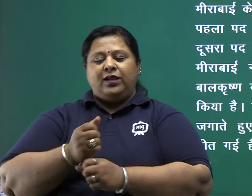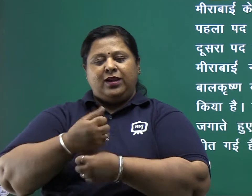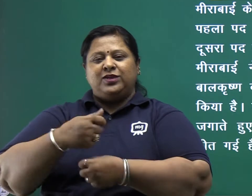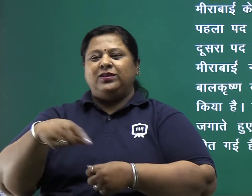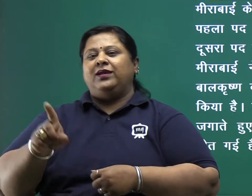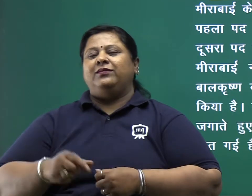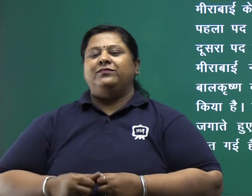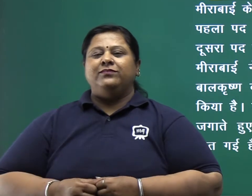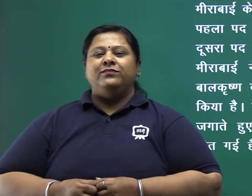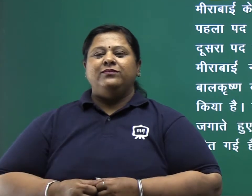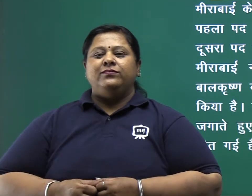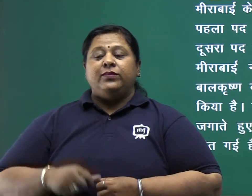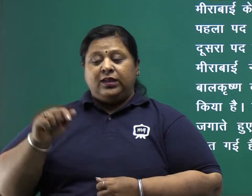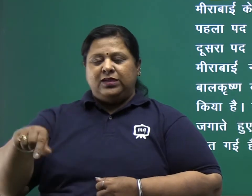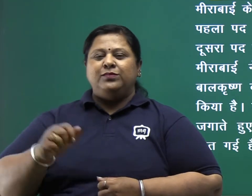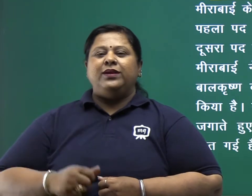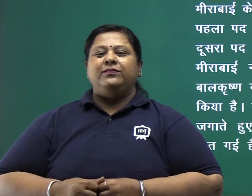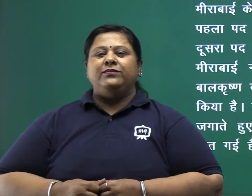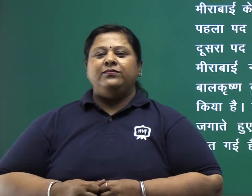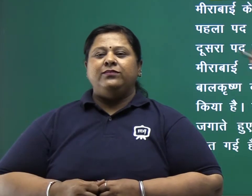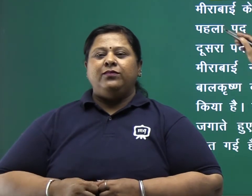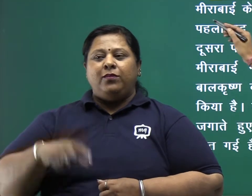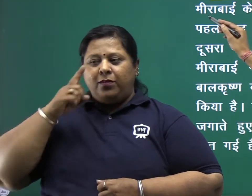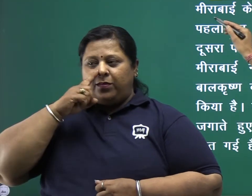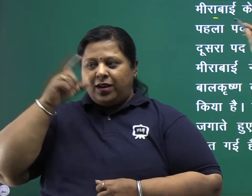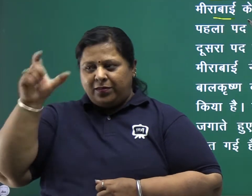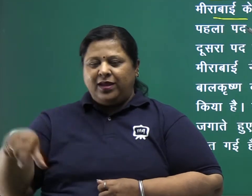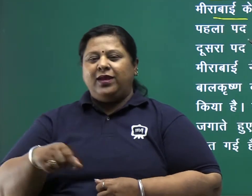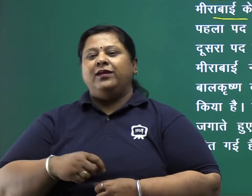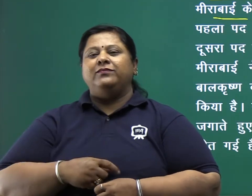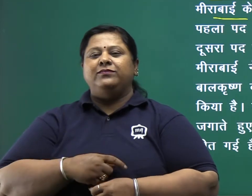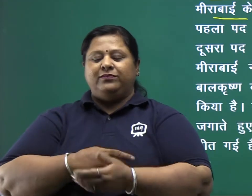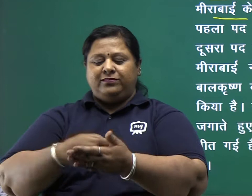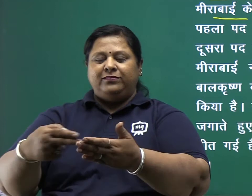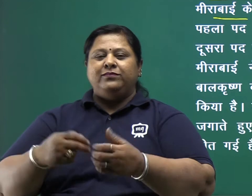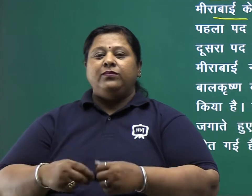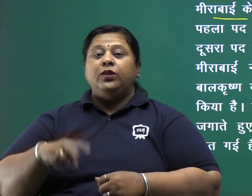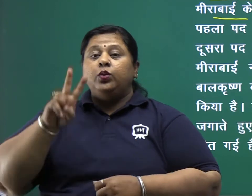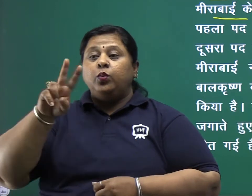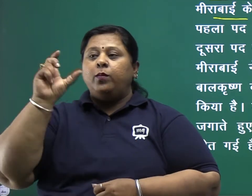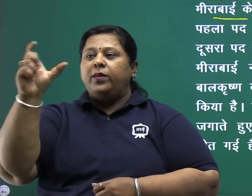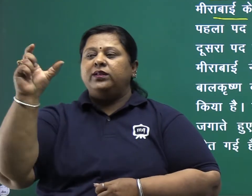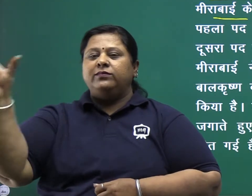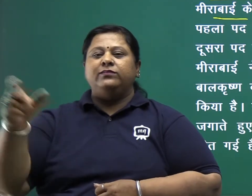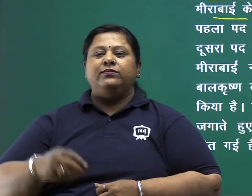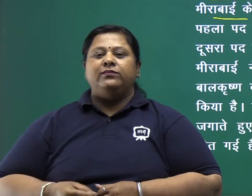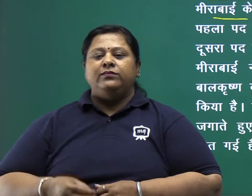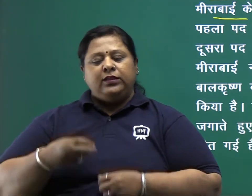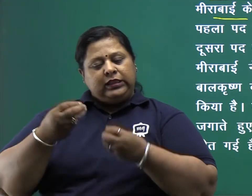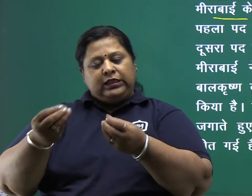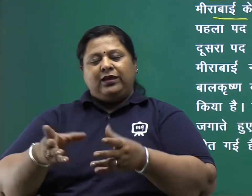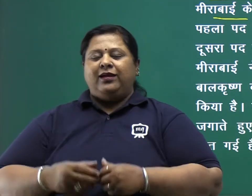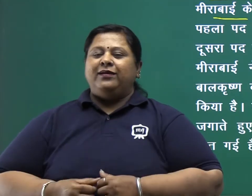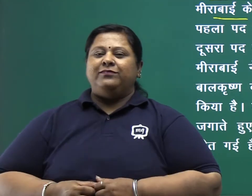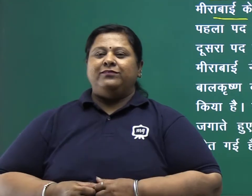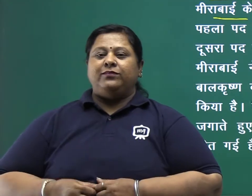रचित है। इसमें मीराबाई के 2 पद दिए गए